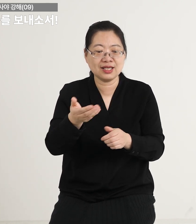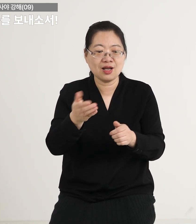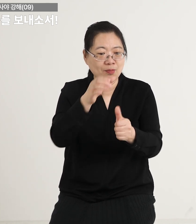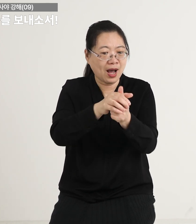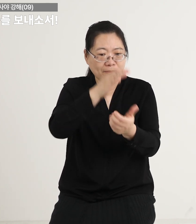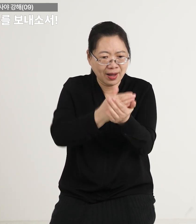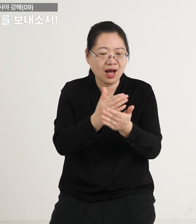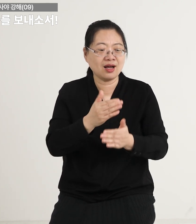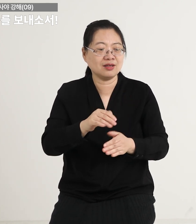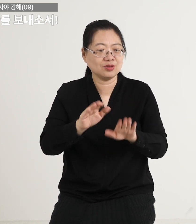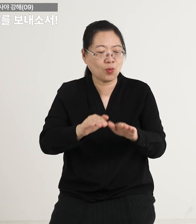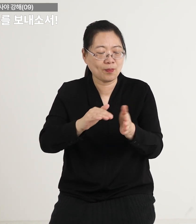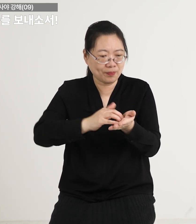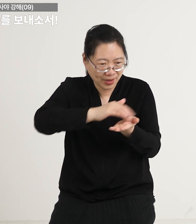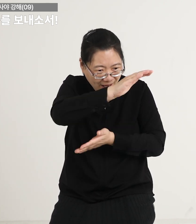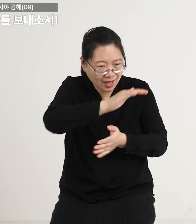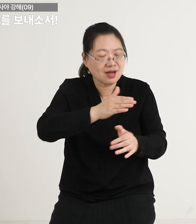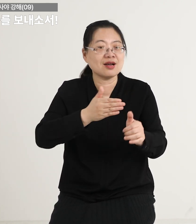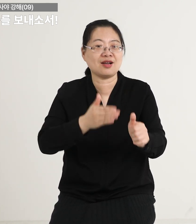나가시라고.